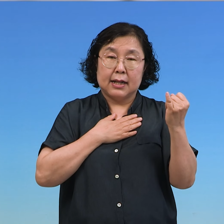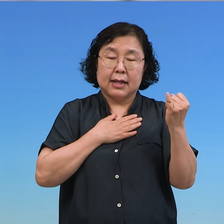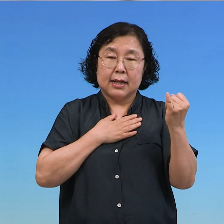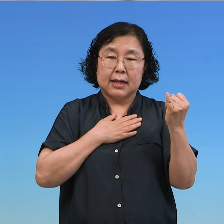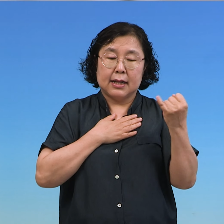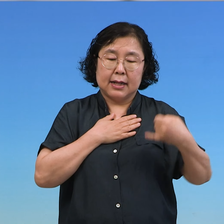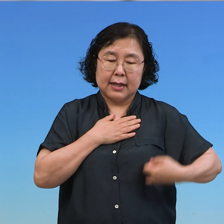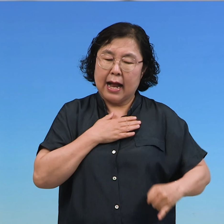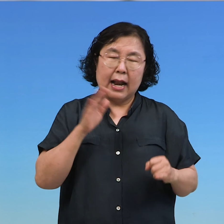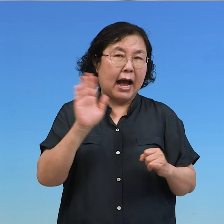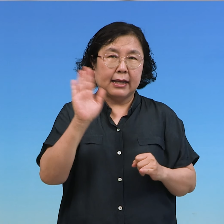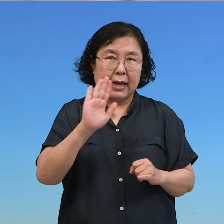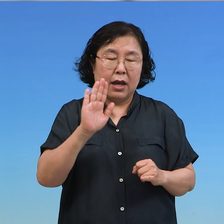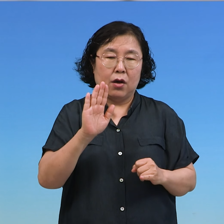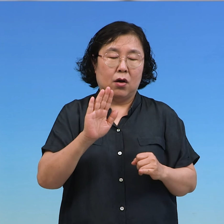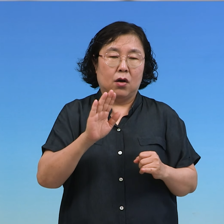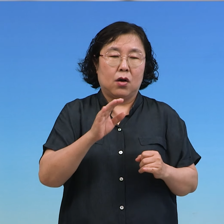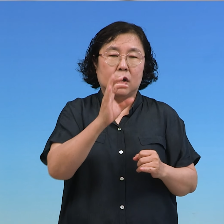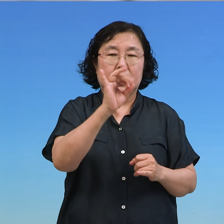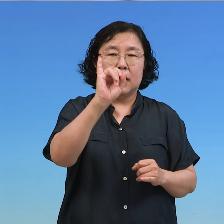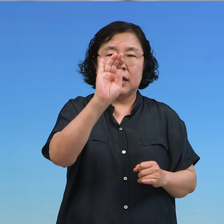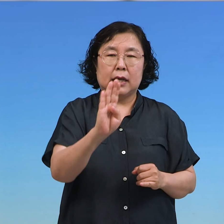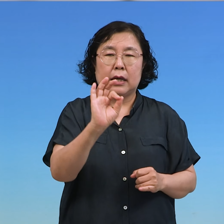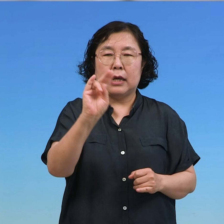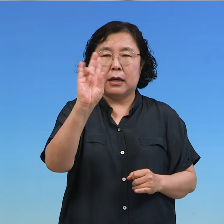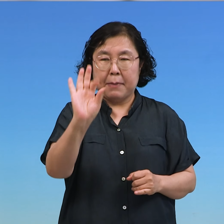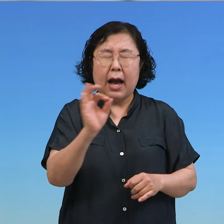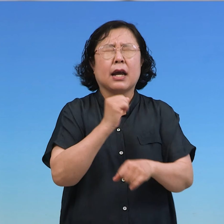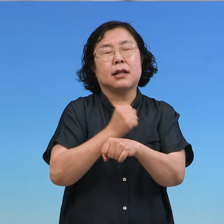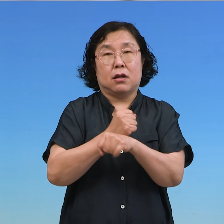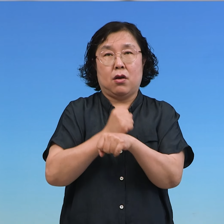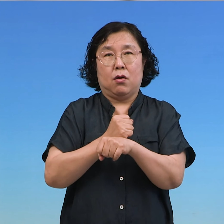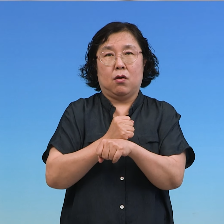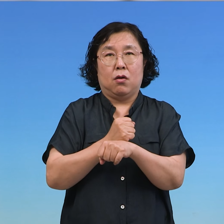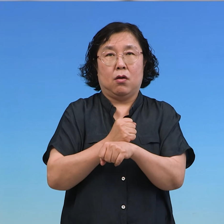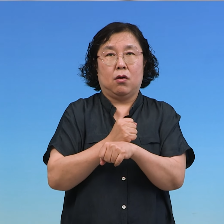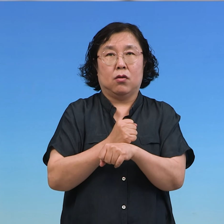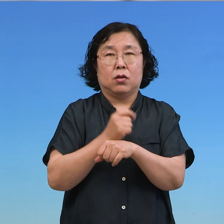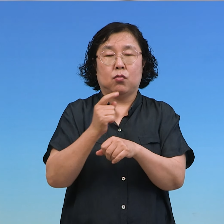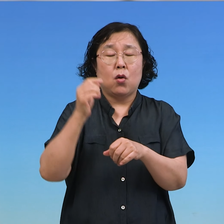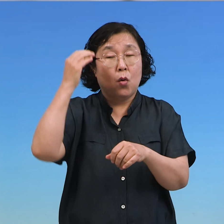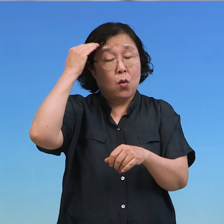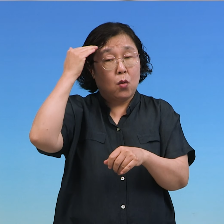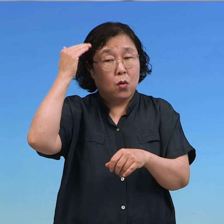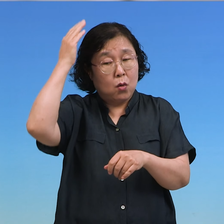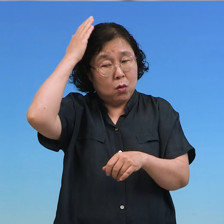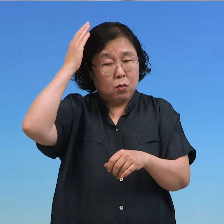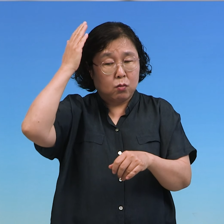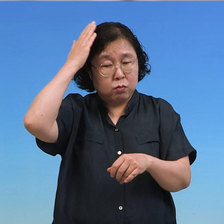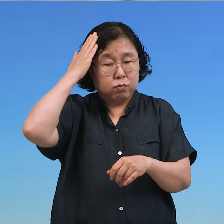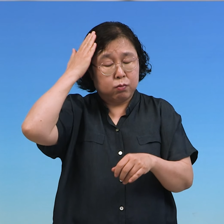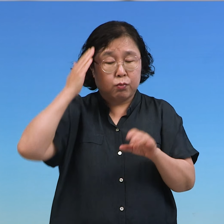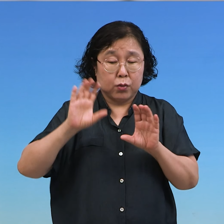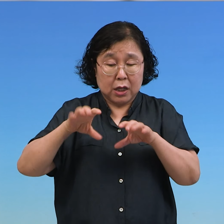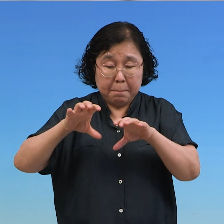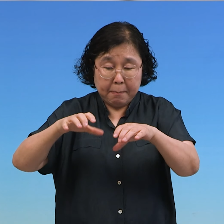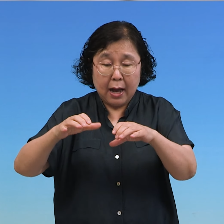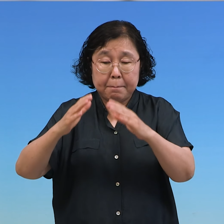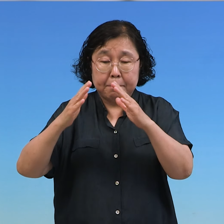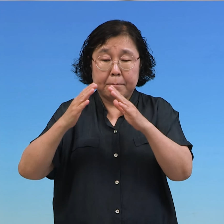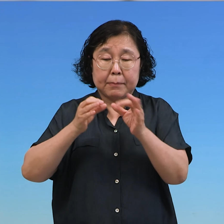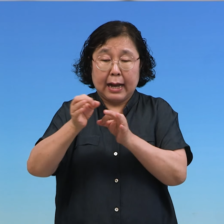아닙니다 입양했다는 거죠 아니 이거 왜 김밥집 하는데 재료 이런 거 물어보면 되는데 그거 왜